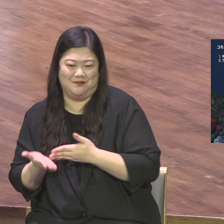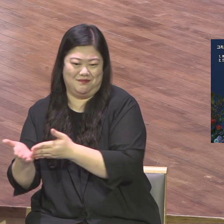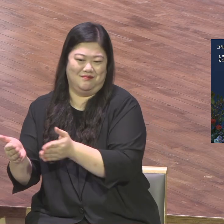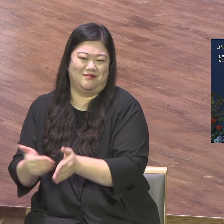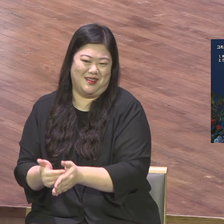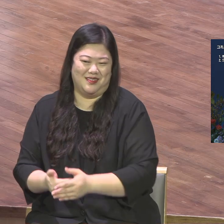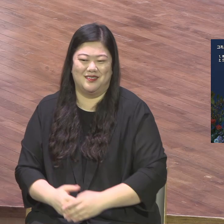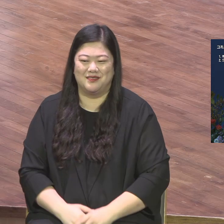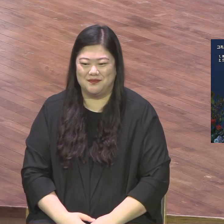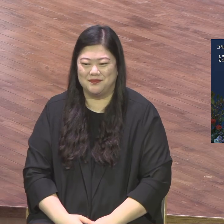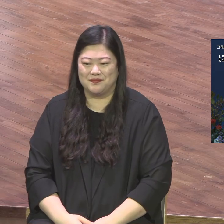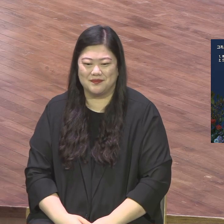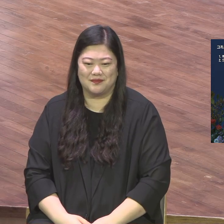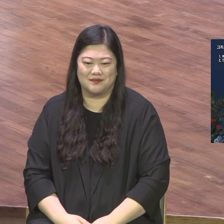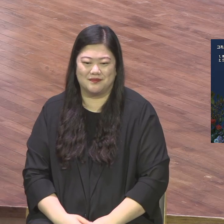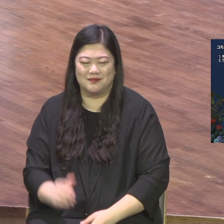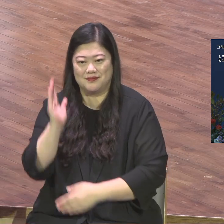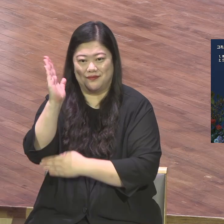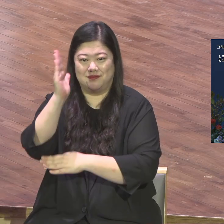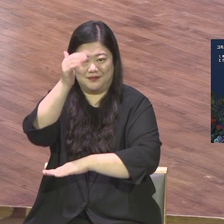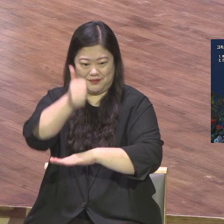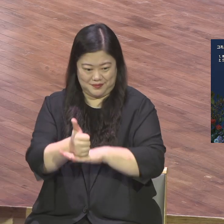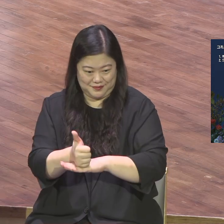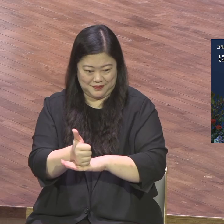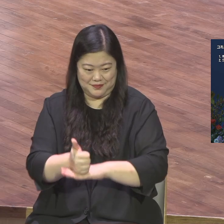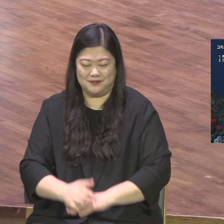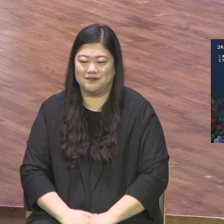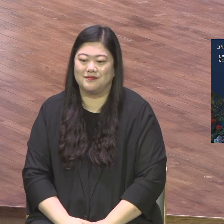사시기를 주님으로 축복합니다. 결론입니다.